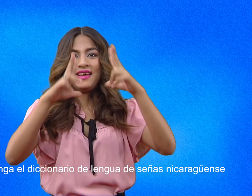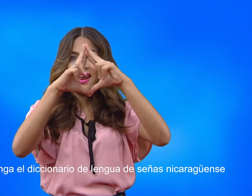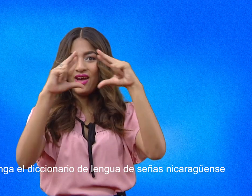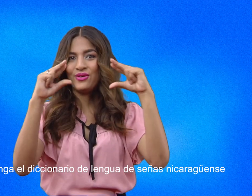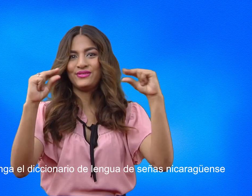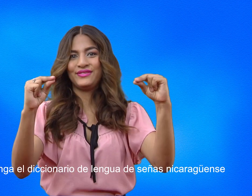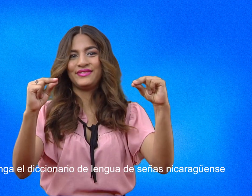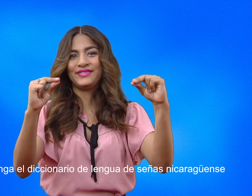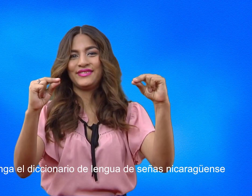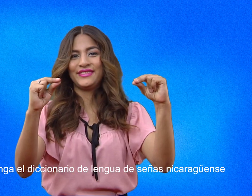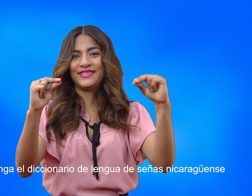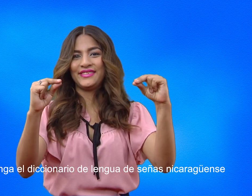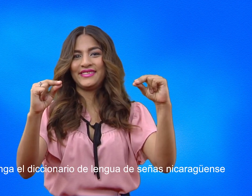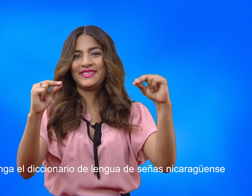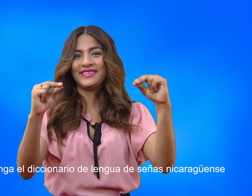señas nicaragüenses.